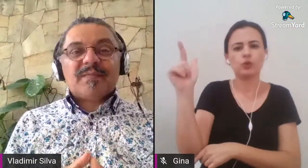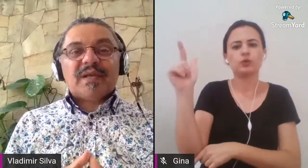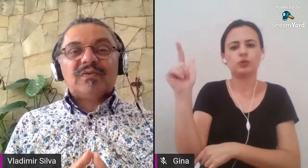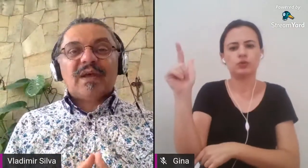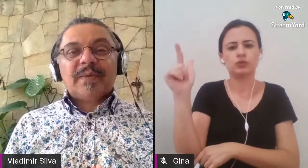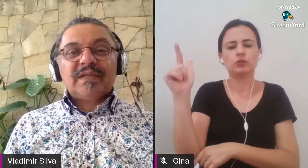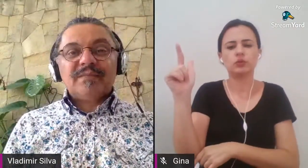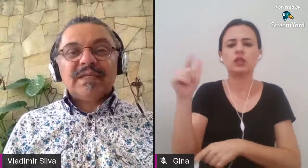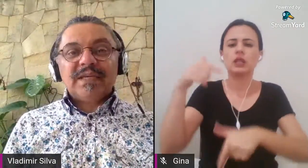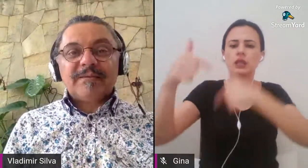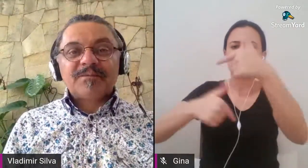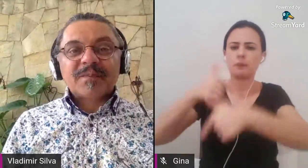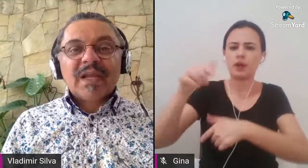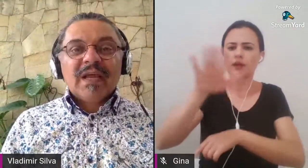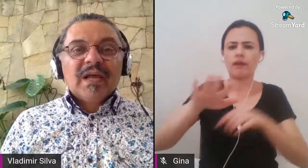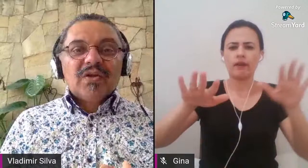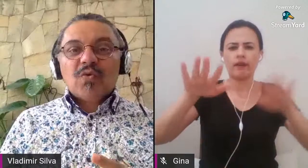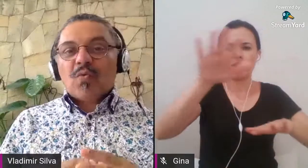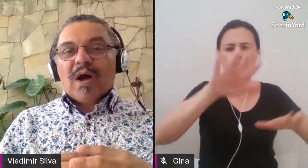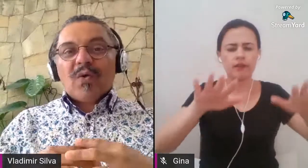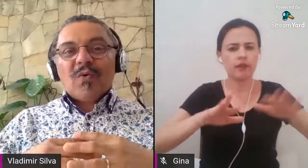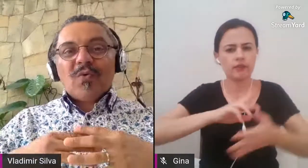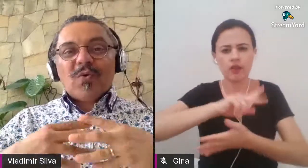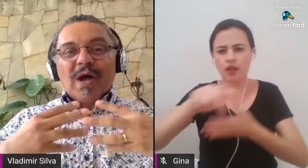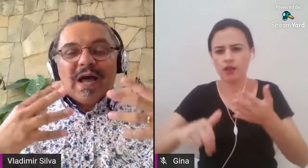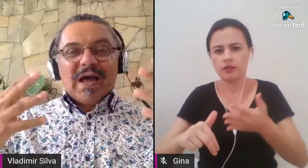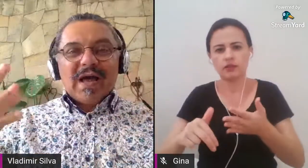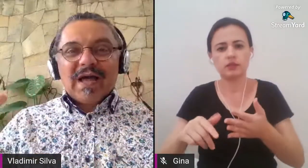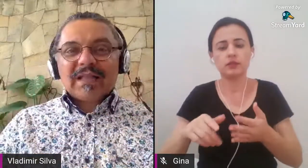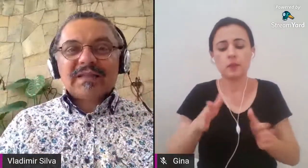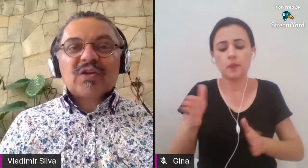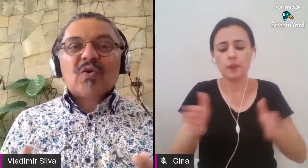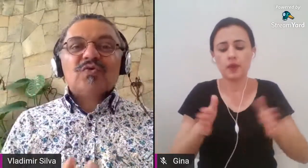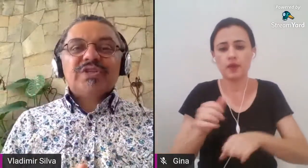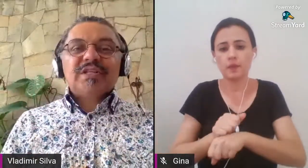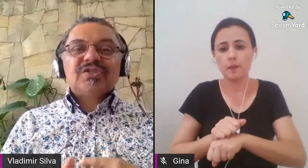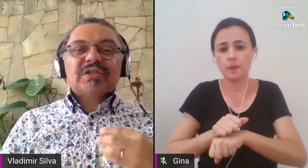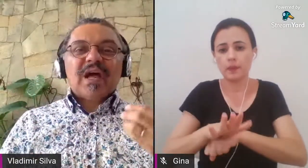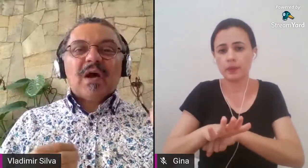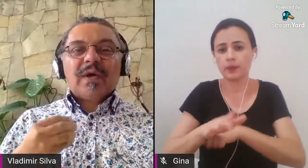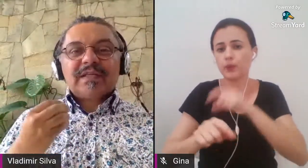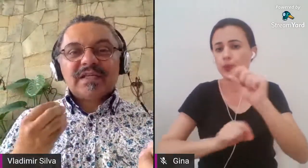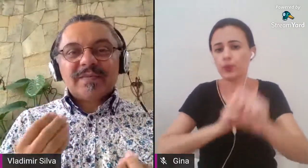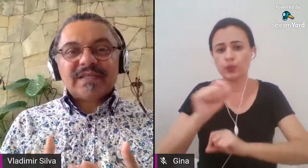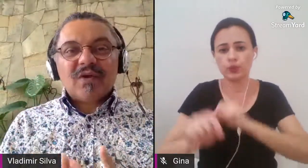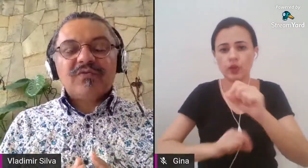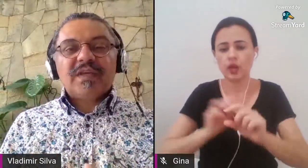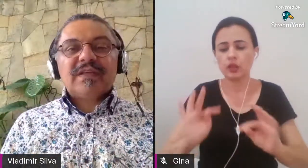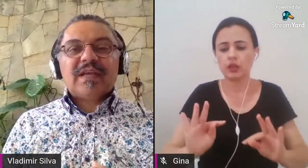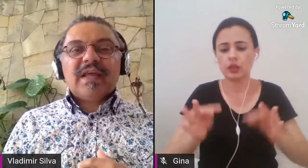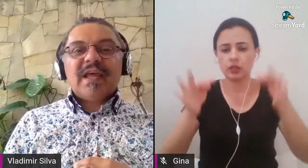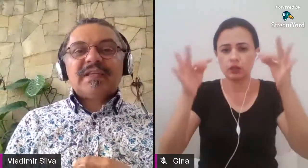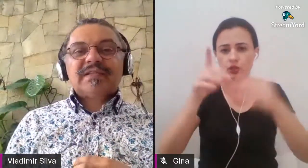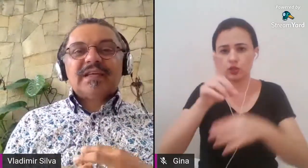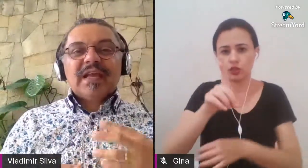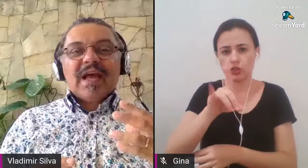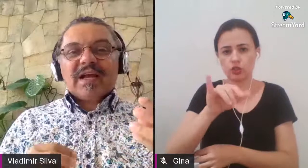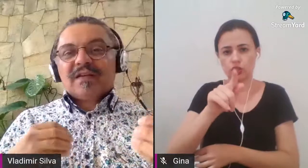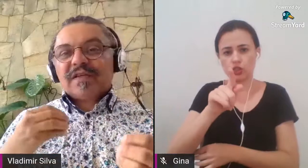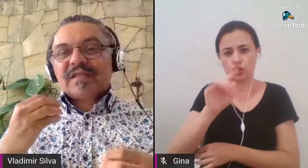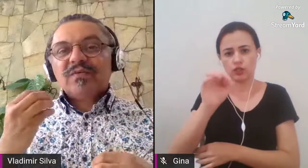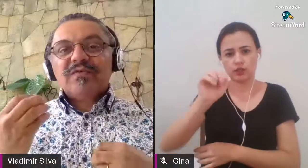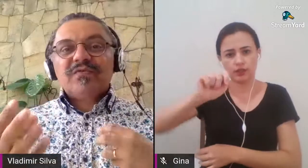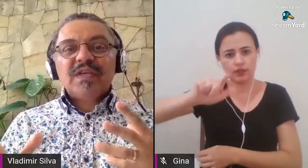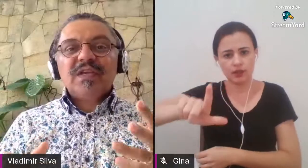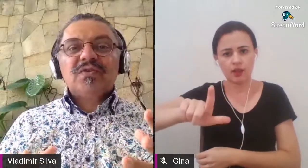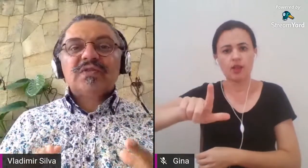Então, durante esse período da pandemia, no qual a tecnologia digital, a transmissão via internet,